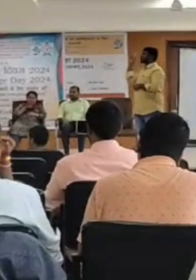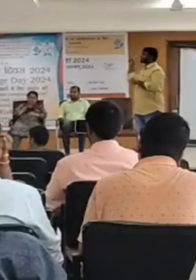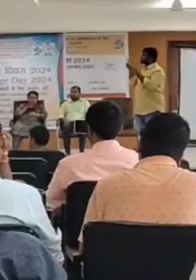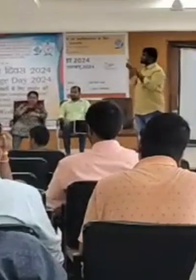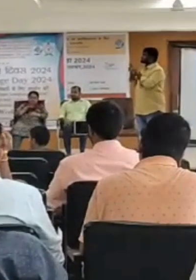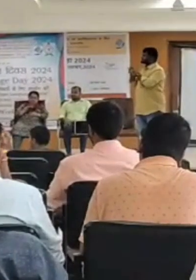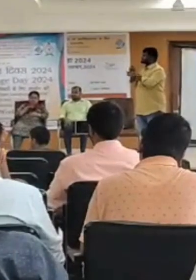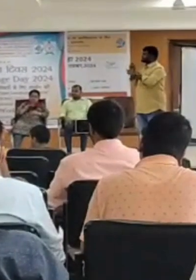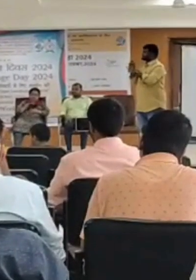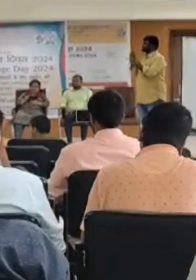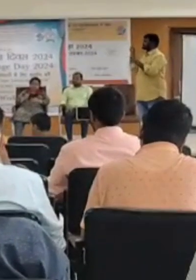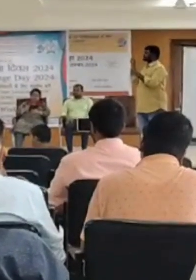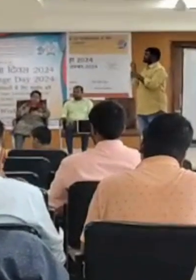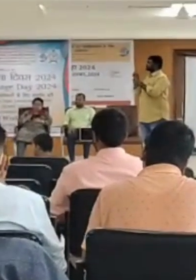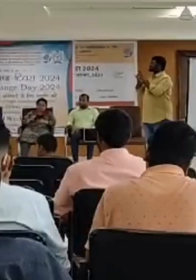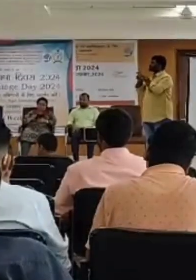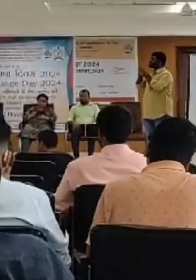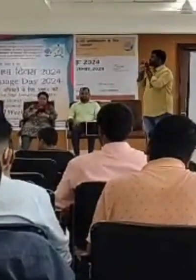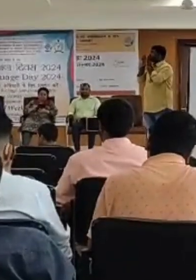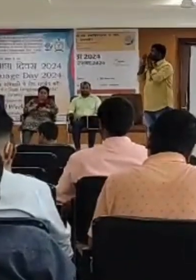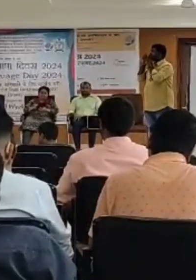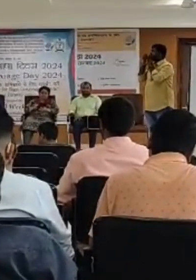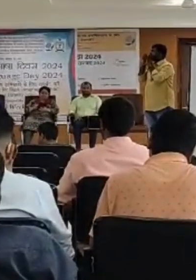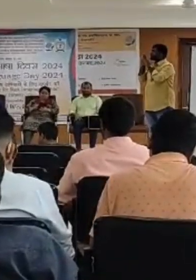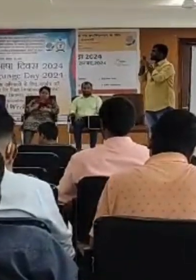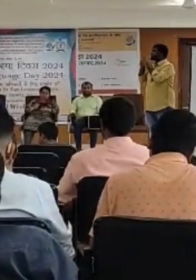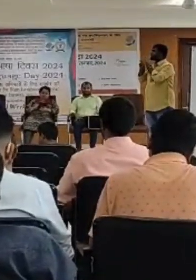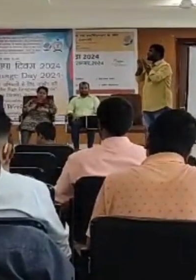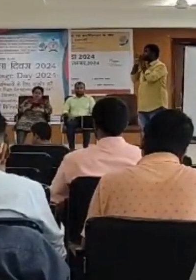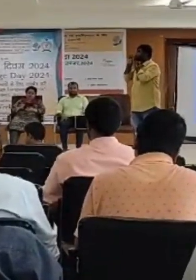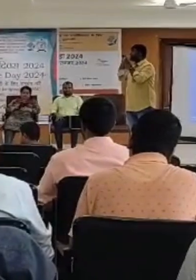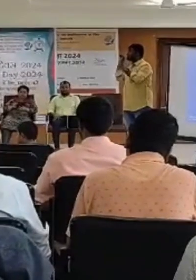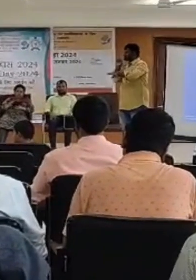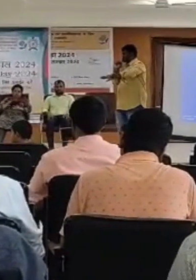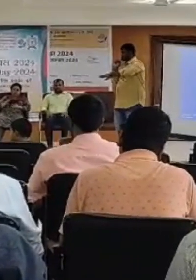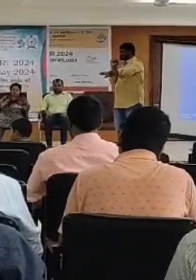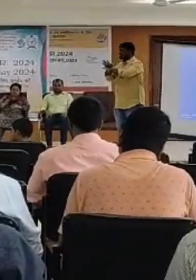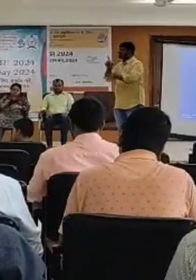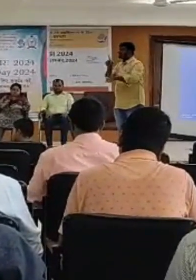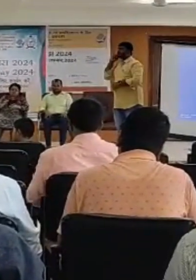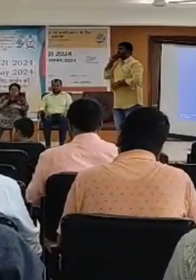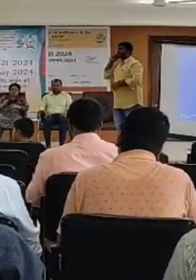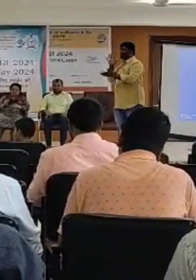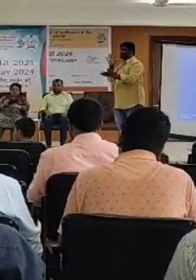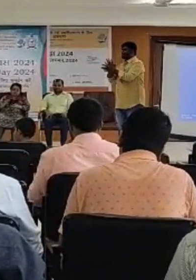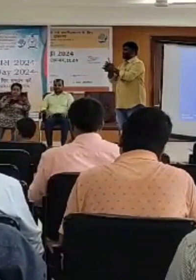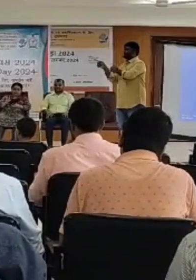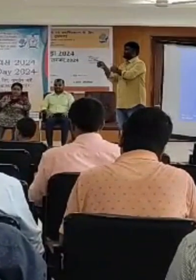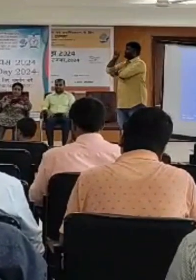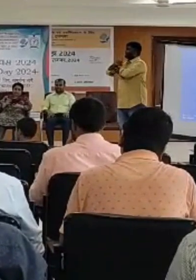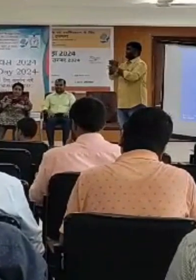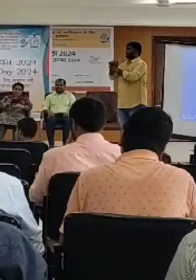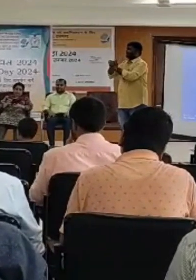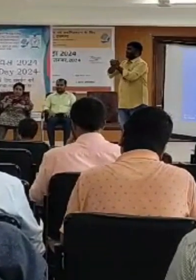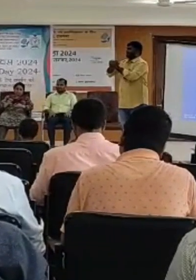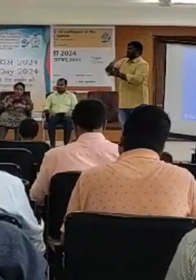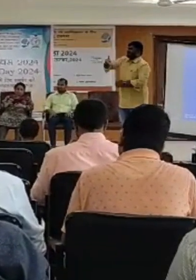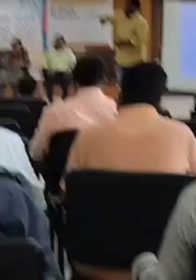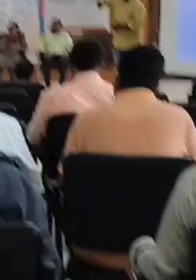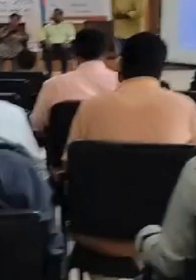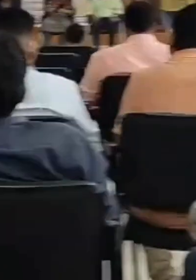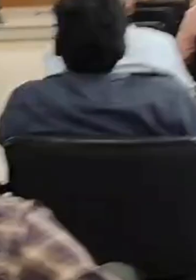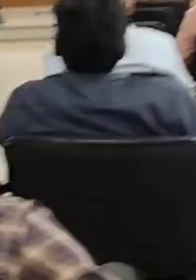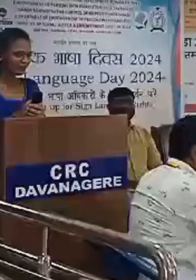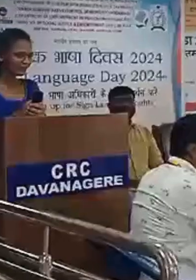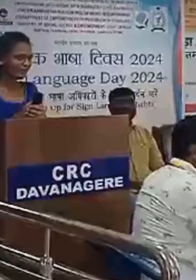ಲ್ಯಾಂಗ್ವೇಜ್ ಮೋದಿಜಿ, ಭಾರತದಲ್ಲಿ ಮೋದಿಜಿ ಇಂಡಿಯನ್ ಸೈನ್ ಲ್ಯಾಂಗ್ವೇಜ್ ಬಗ್ಗೆ ಬಹಳಷ್ಟು ಅವೇರ್ನೆಸ್ ಮೂಡಿಸ್ತಾ ಇದ್ದಾರೆ.